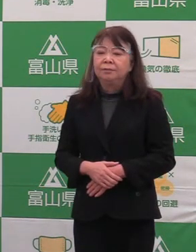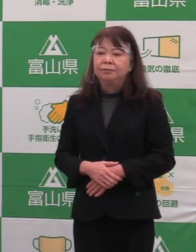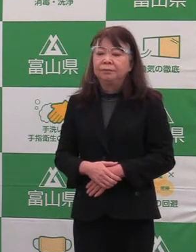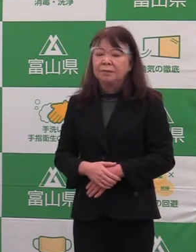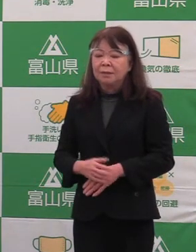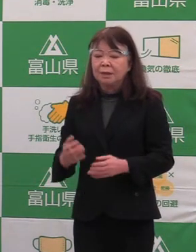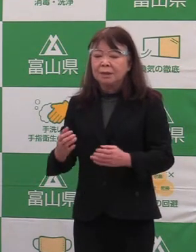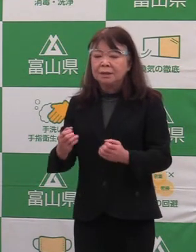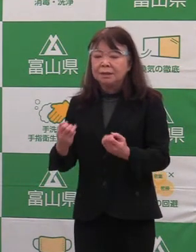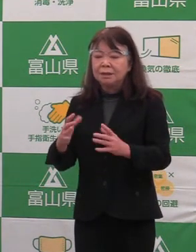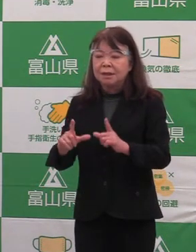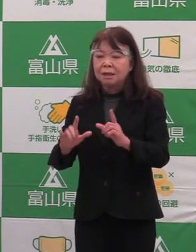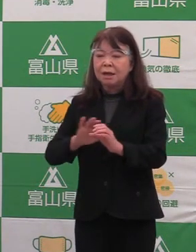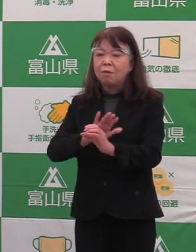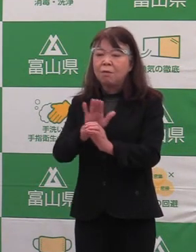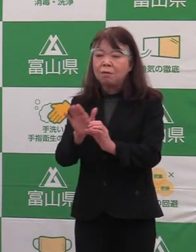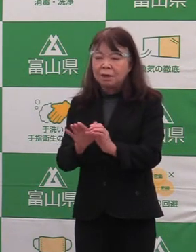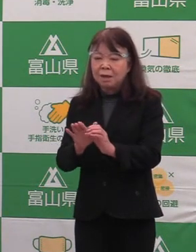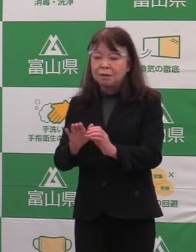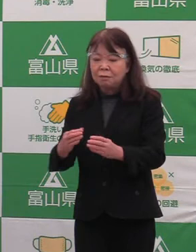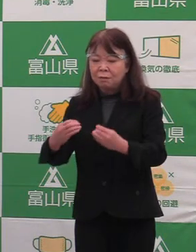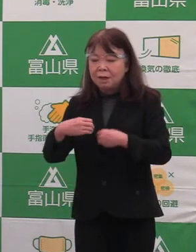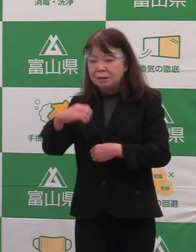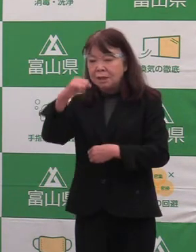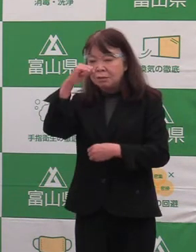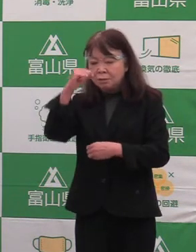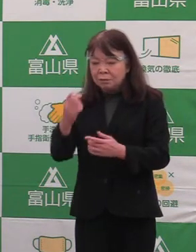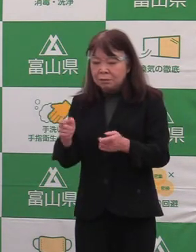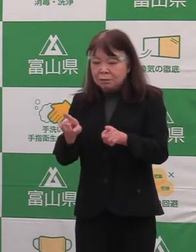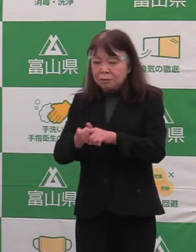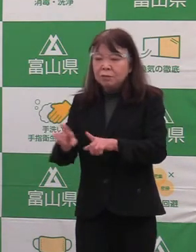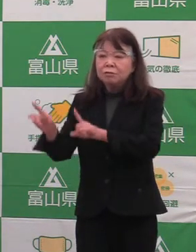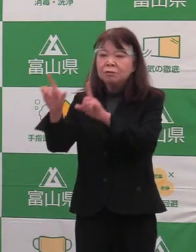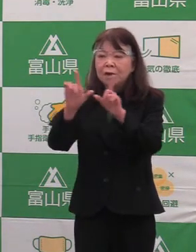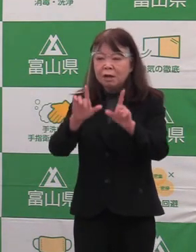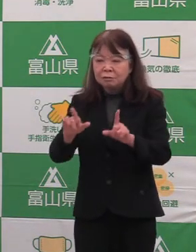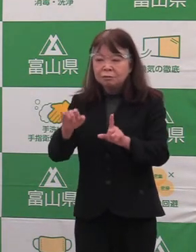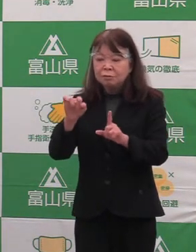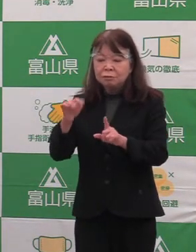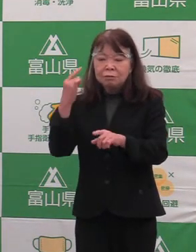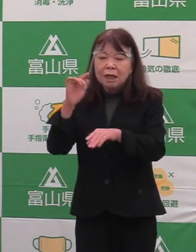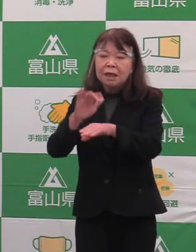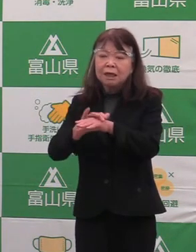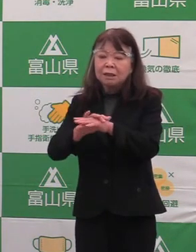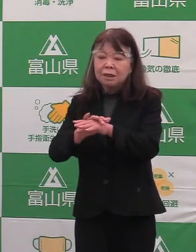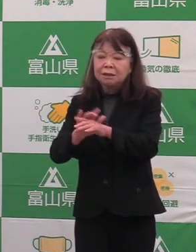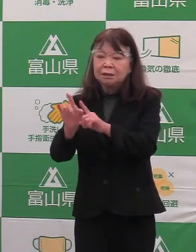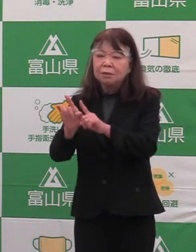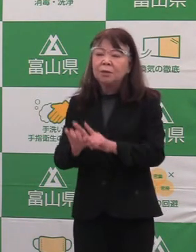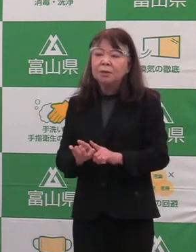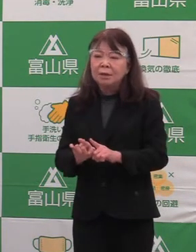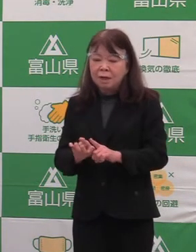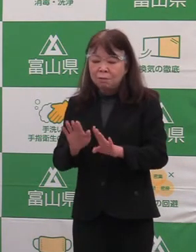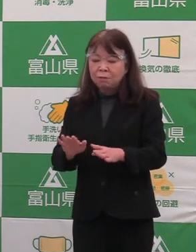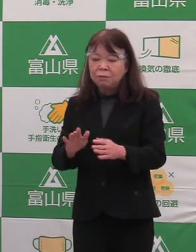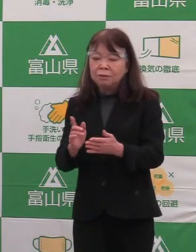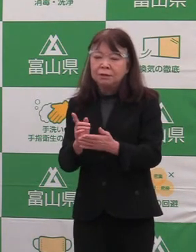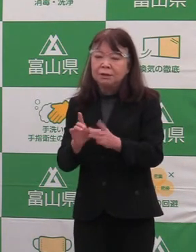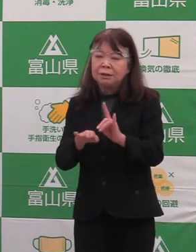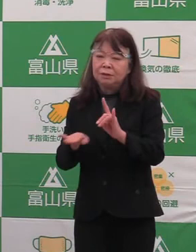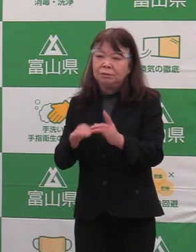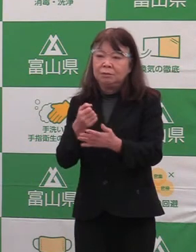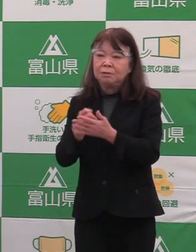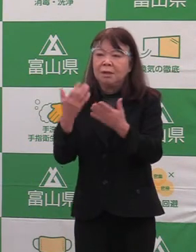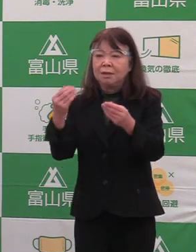新型コロナとあるいは感染症と共生をしていくという考えで物事を考えていますので、こういったことになるということです